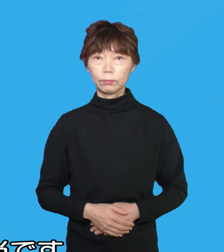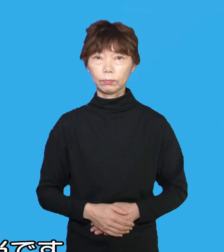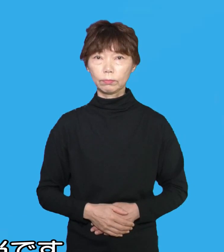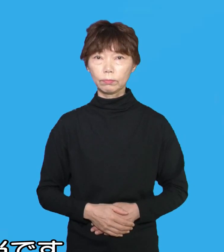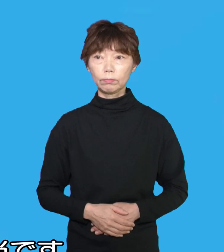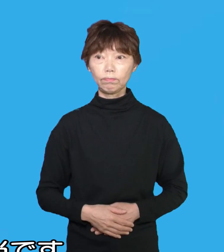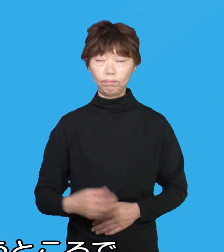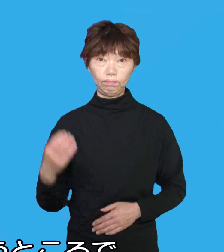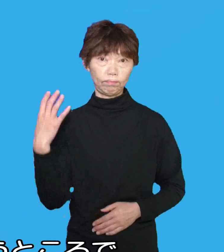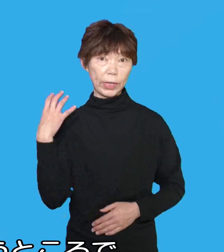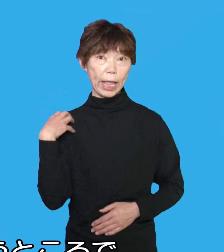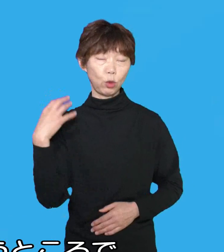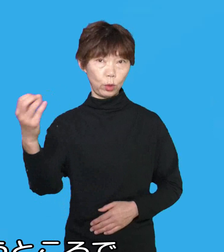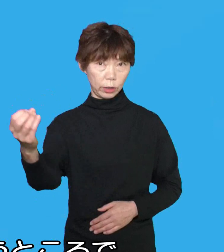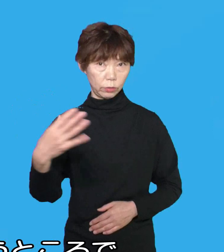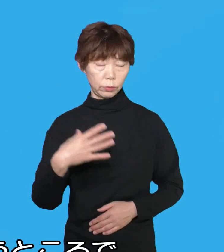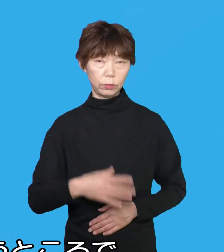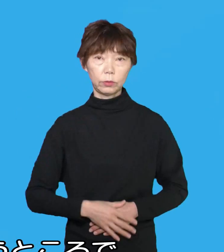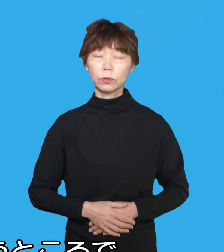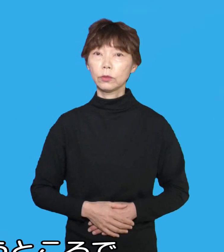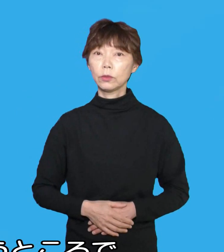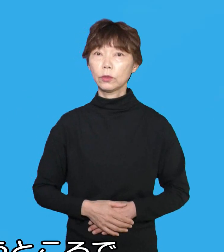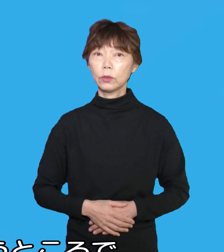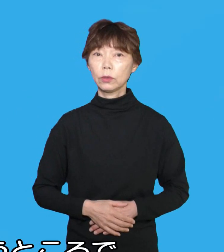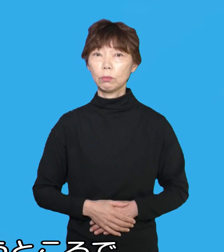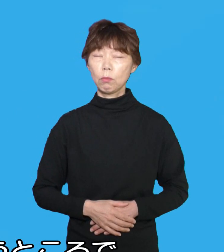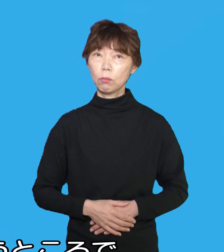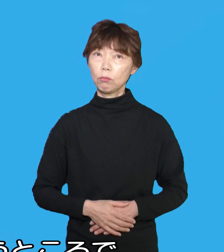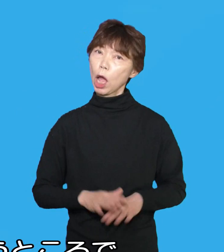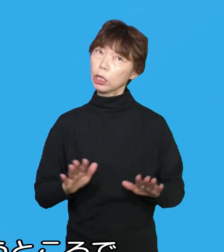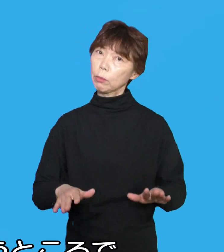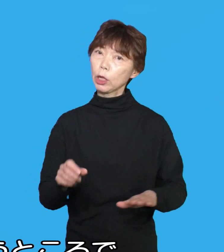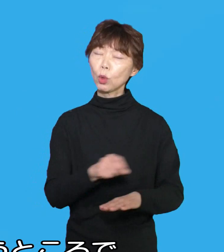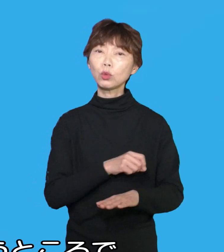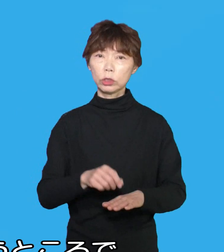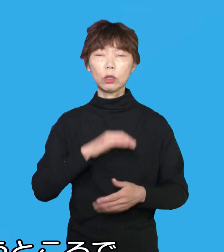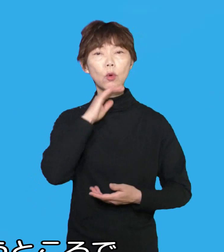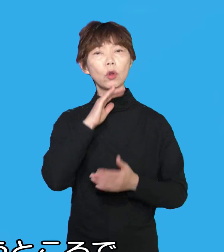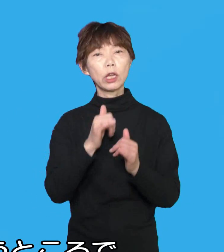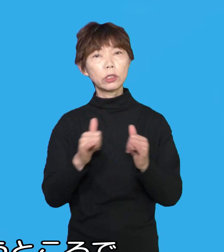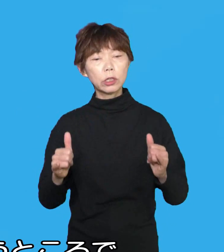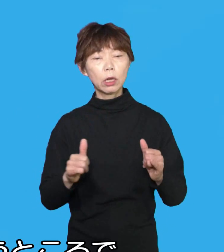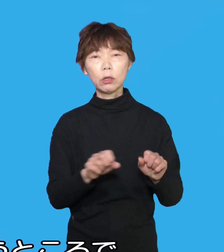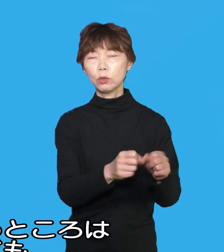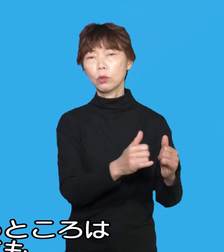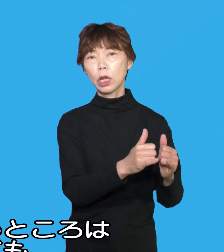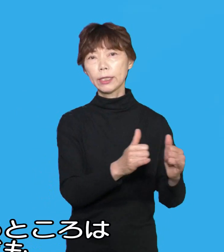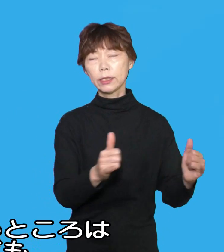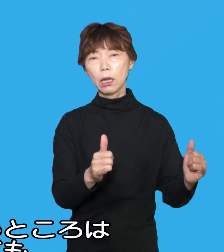はい、あの担当です。あの今のところ、特にあの高齢者障害者というところで、